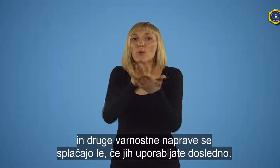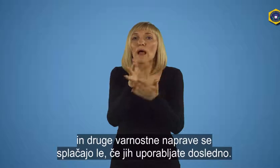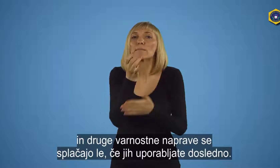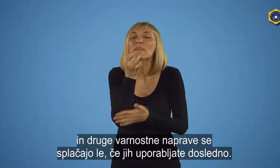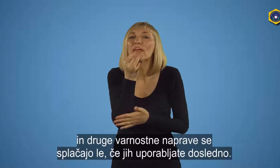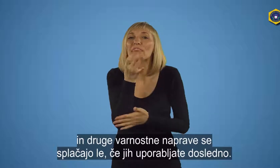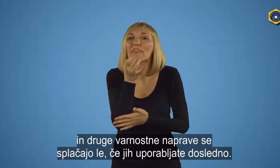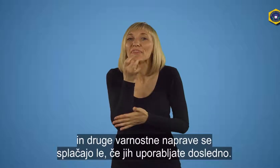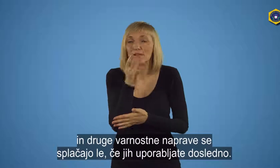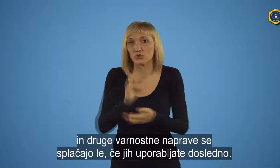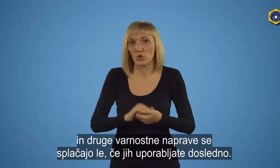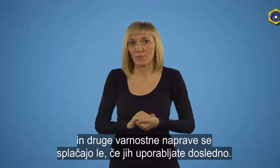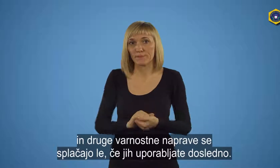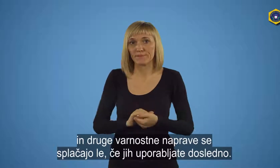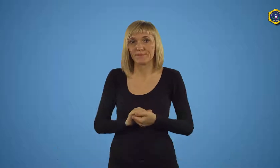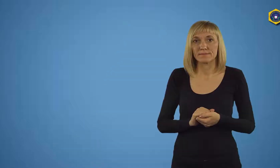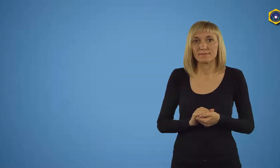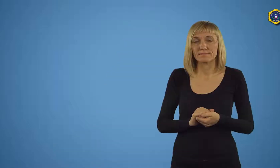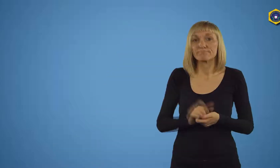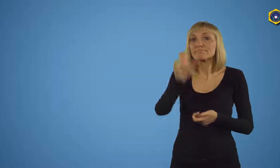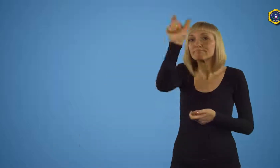uporabljate dosledno.